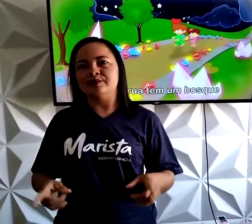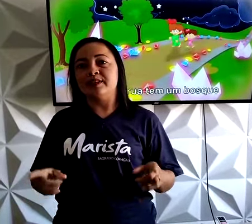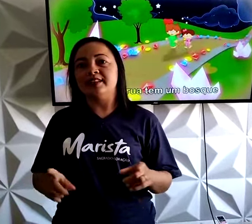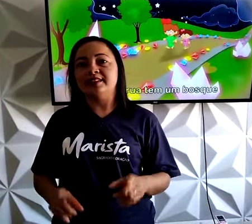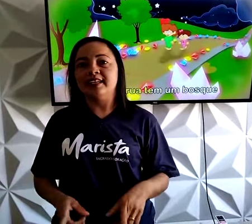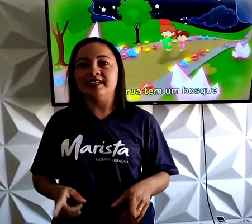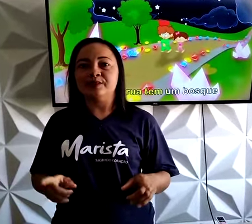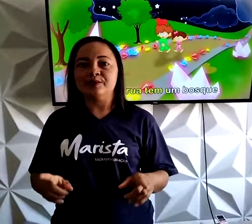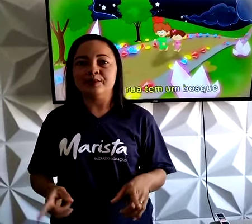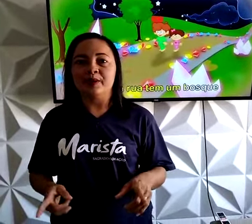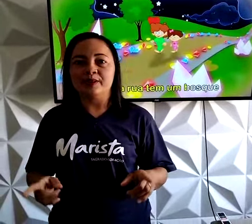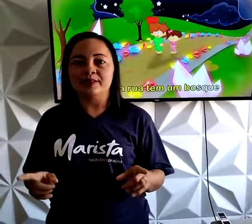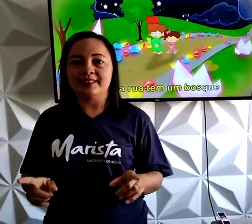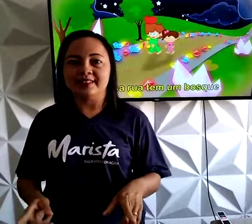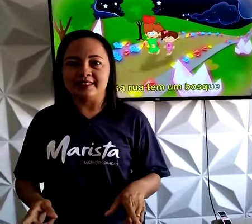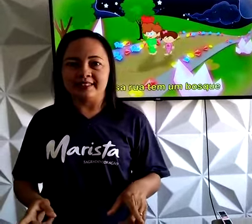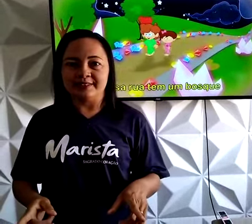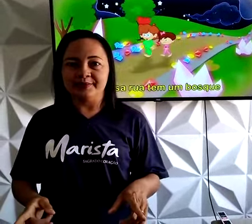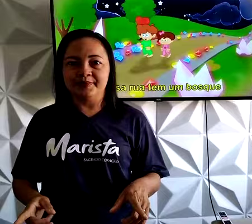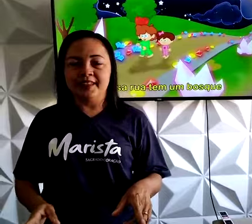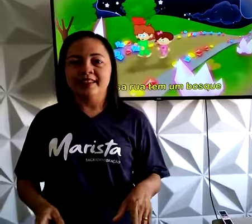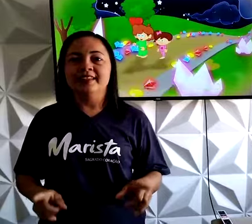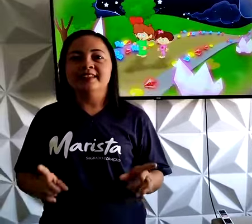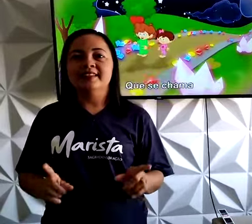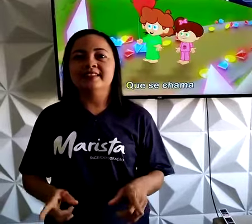Se essa rua tem um bosque